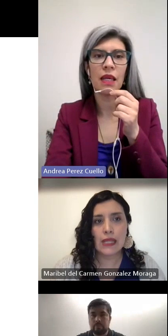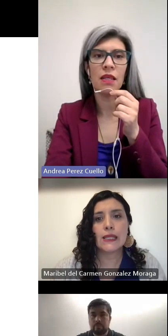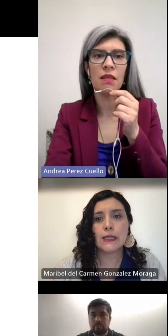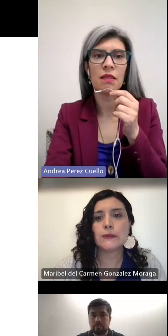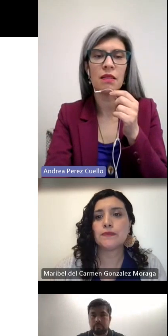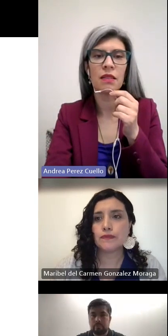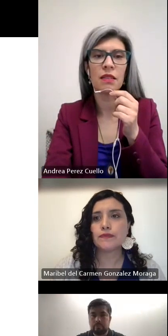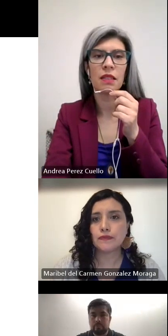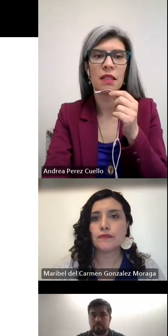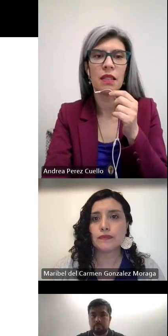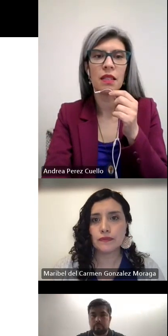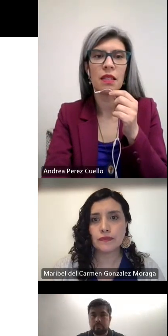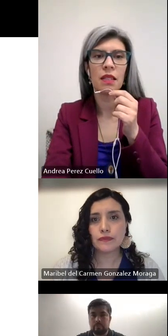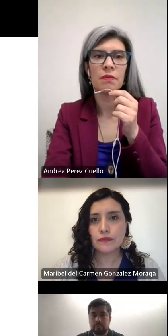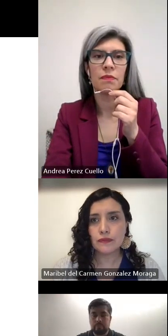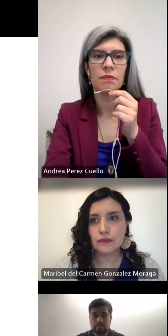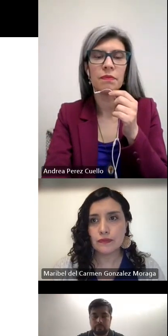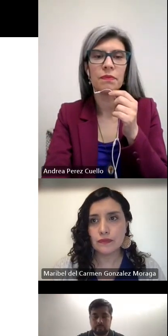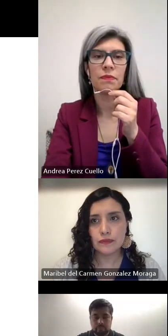ok.